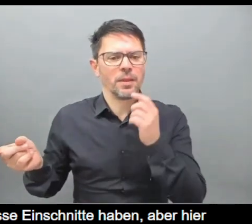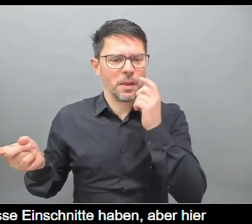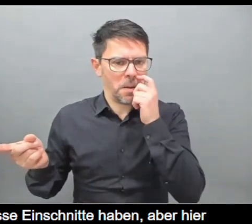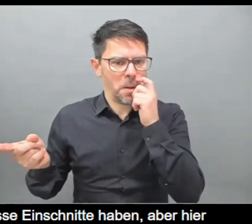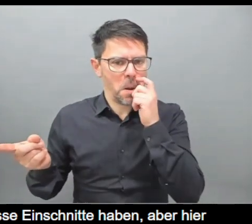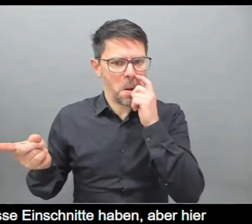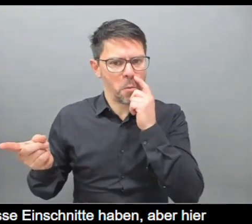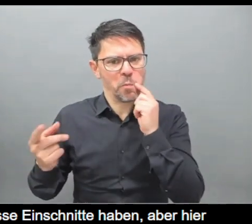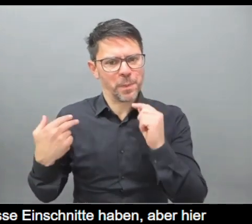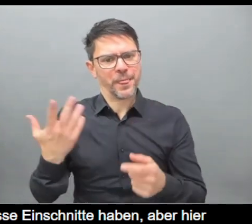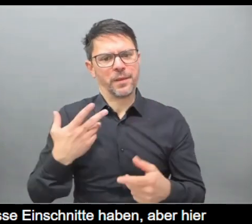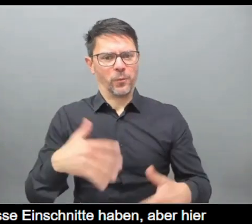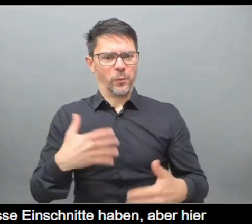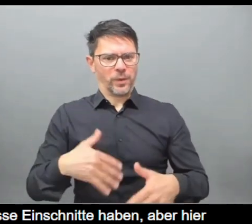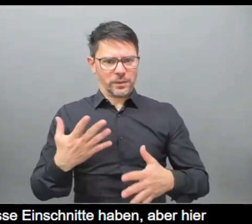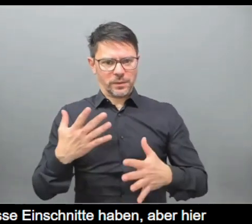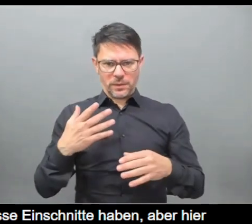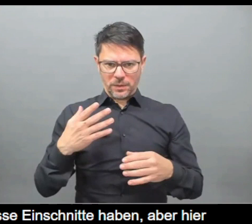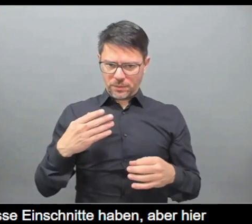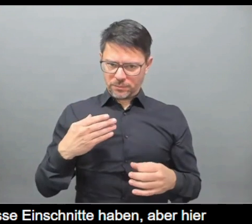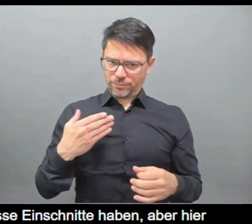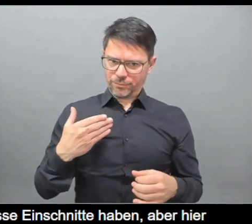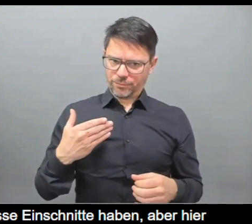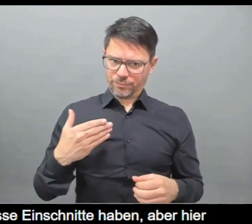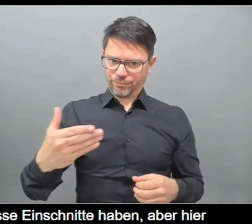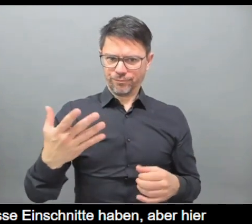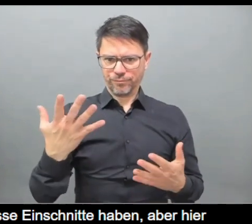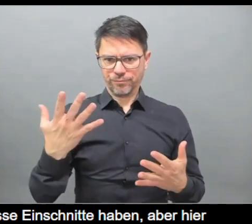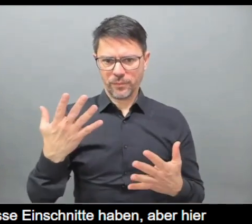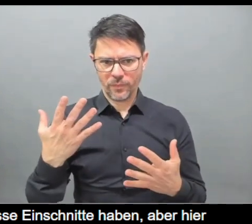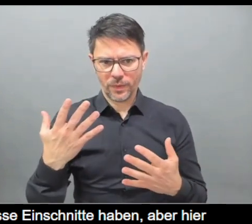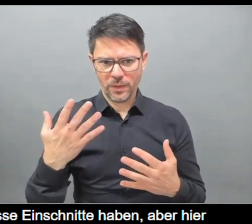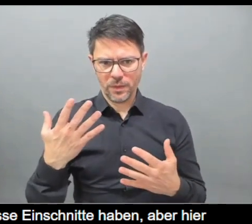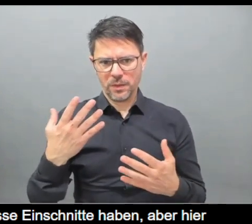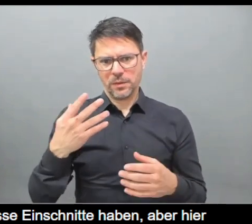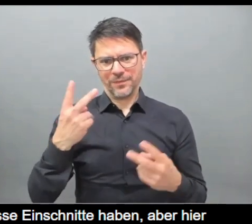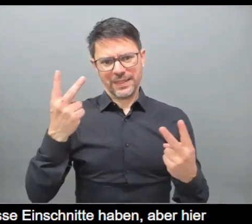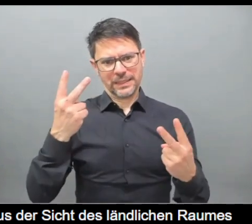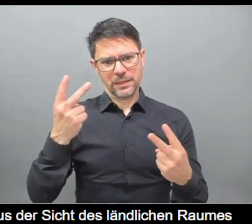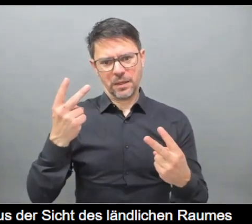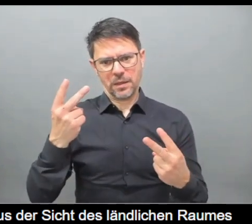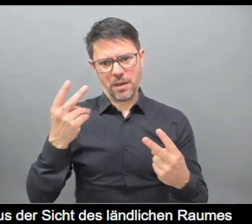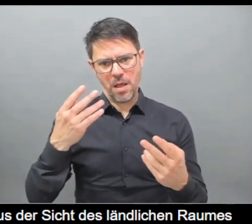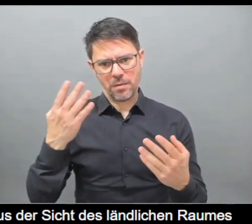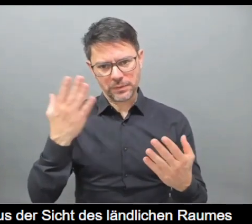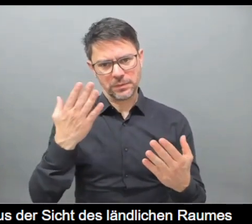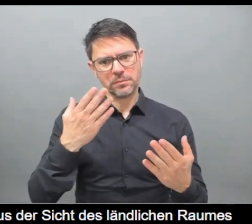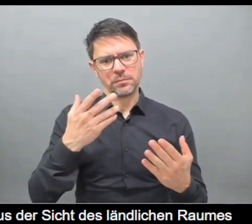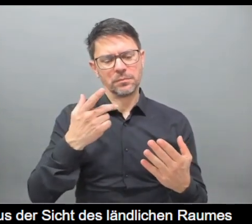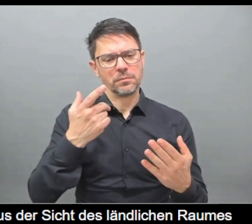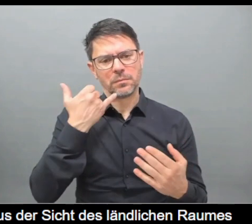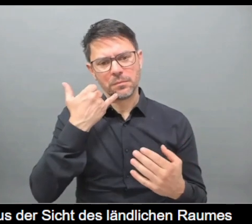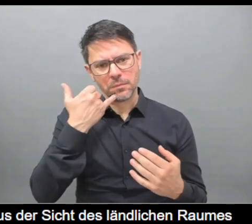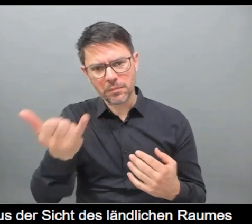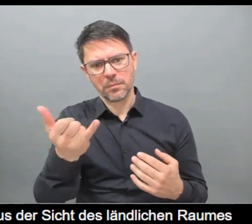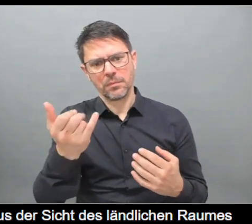jede Minute zählt, gibt es sogar Plakate und so weiter. Und jetzt soll auf einmal 30 Minuten ausreichen, um zur nächsten Klinik zu kommen.